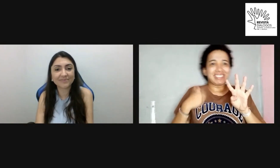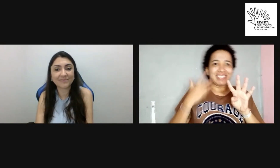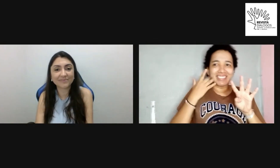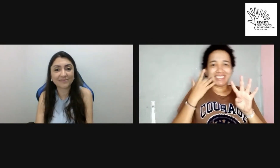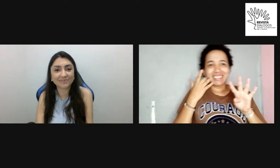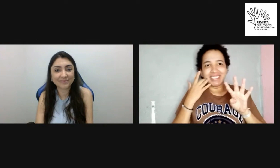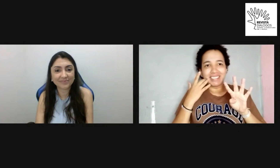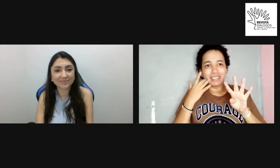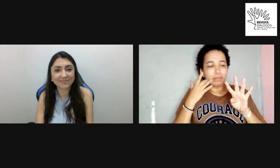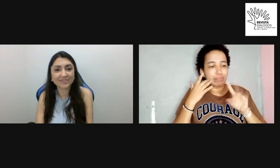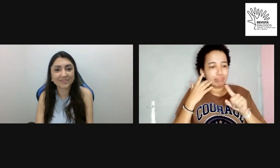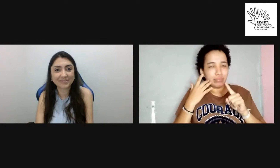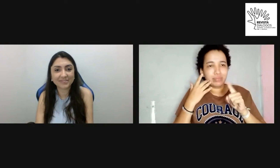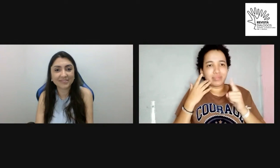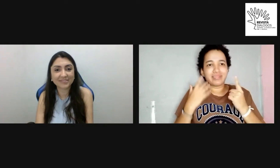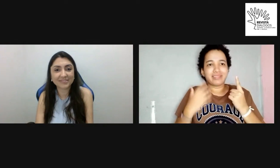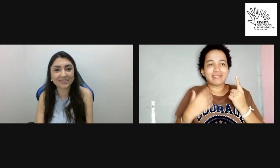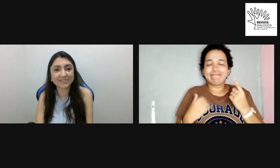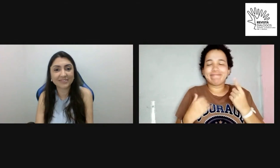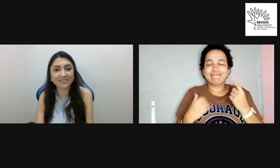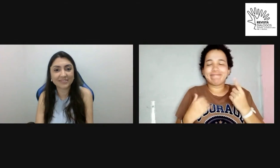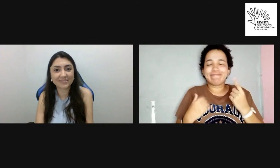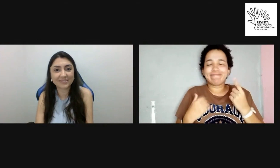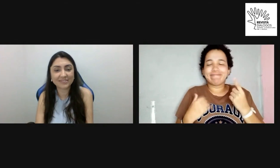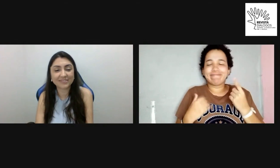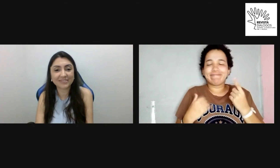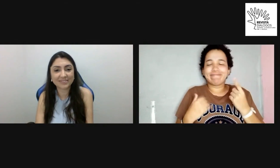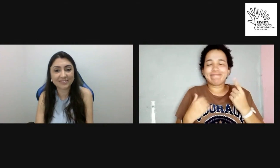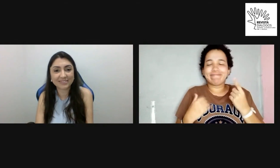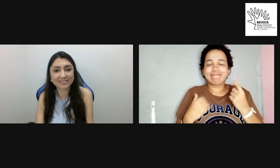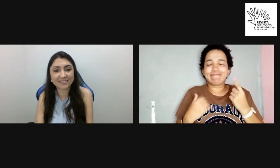Como lidar com tantas pessoas juntas?